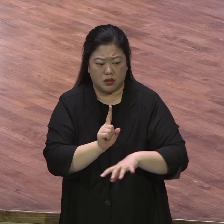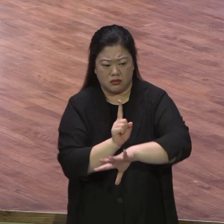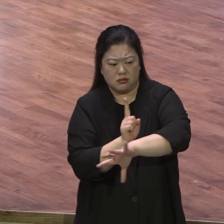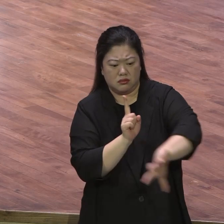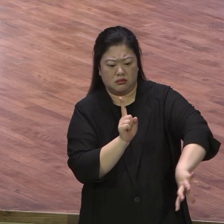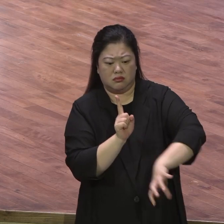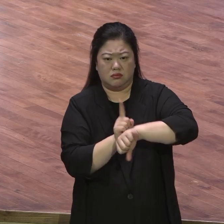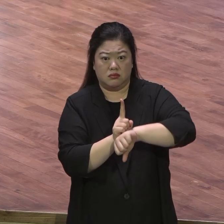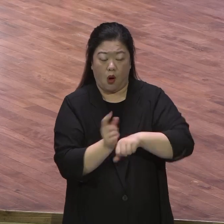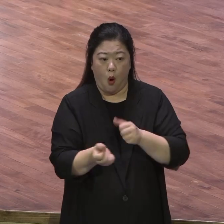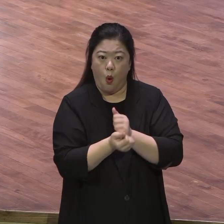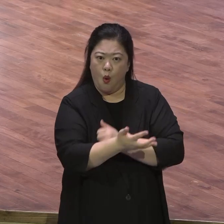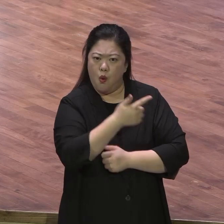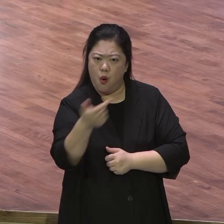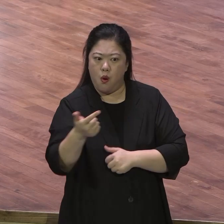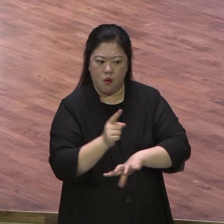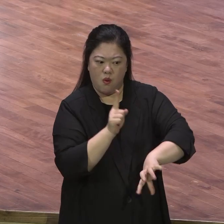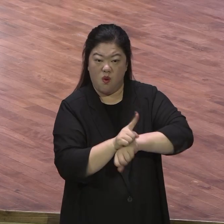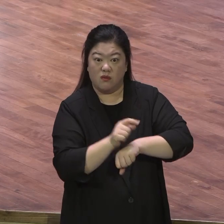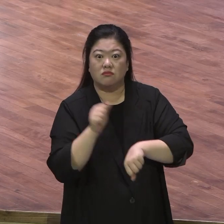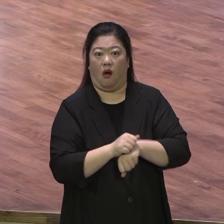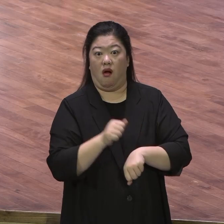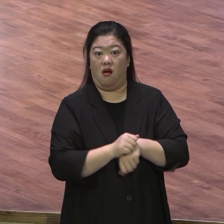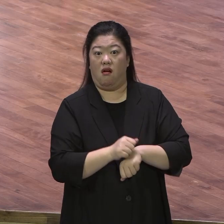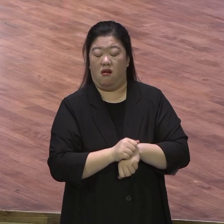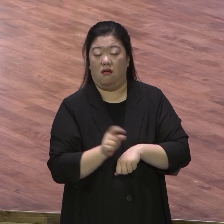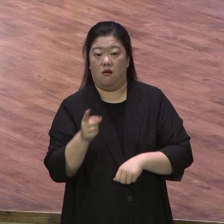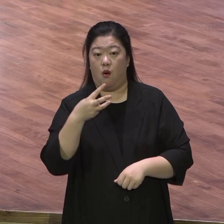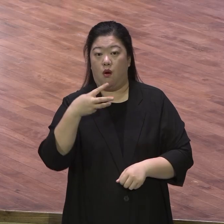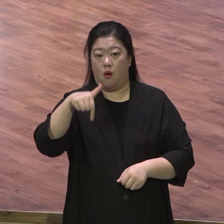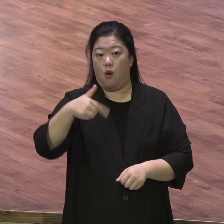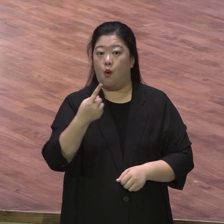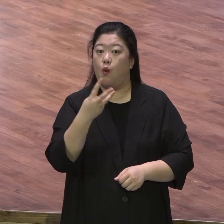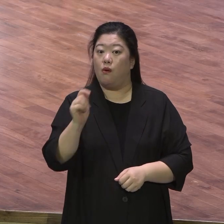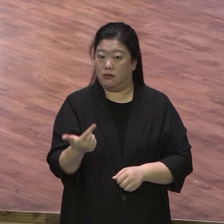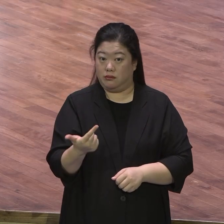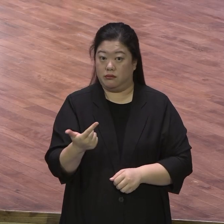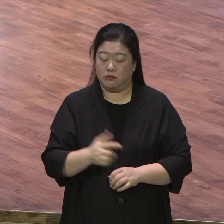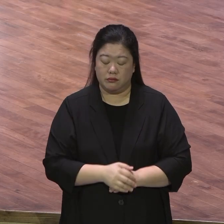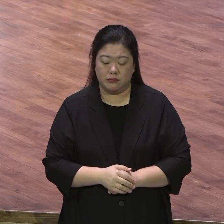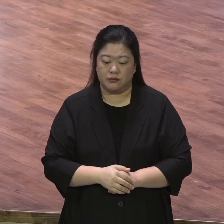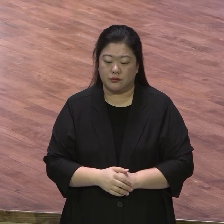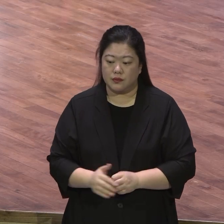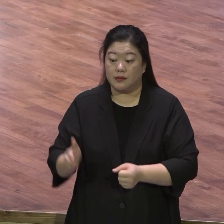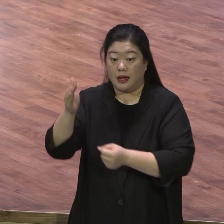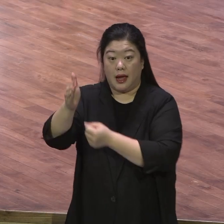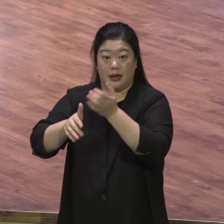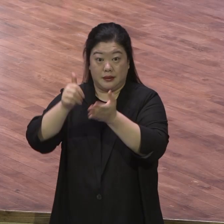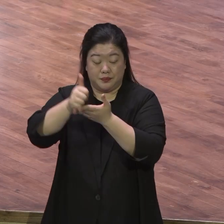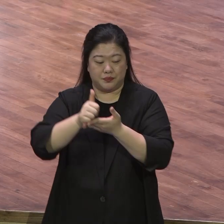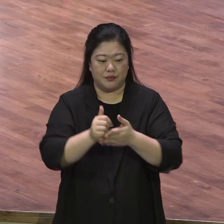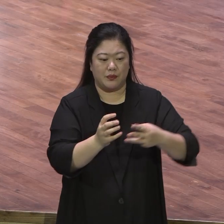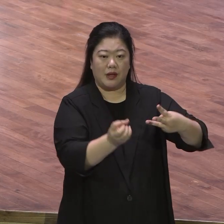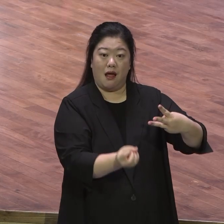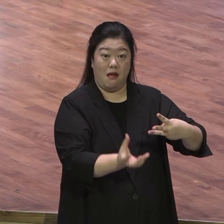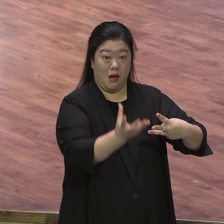영향력 있는 인물이었어요 고라가 하나님께서는 레위 자손 가운데서